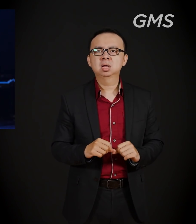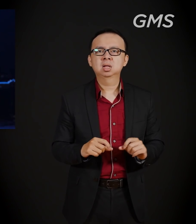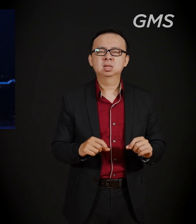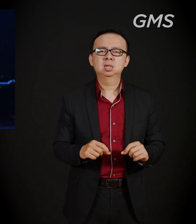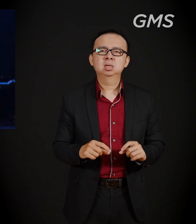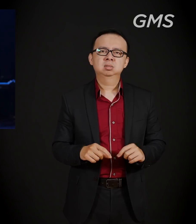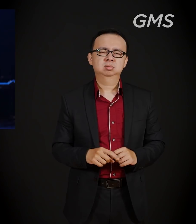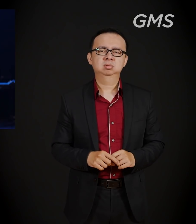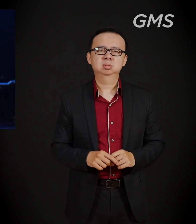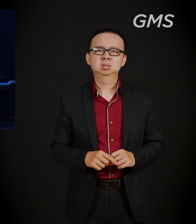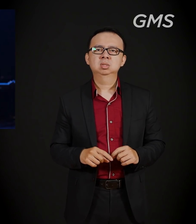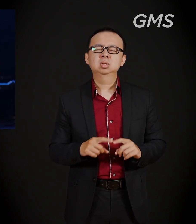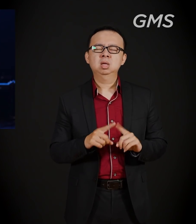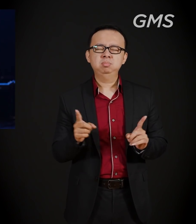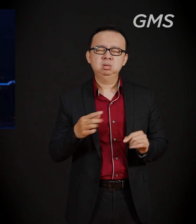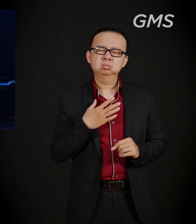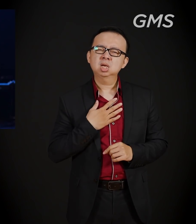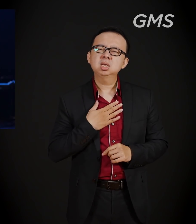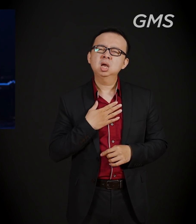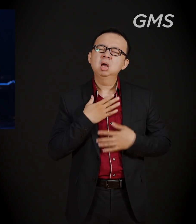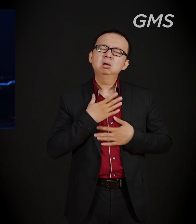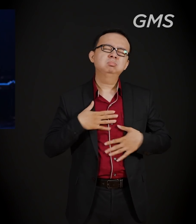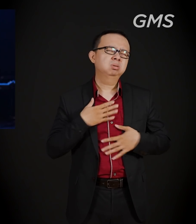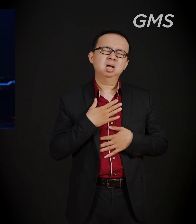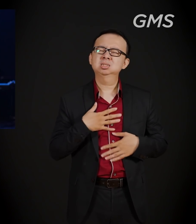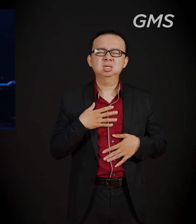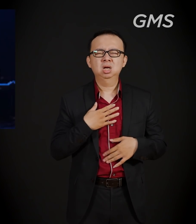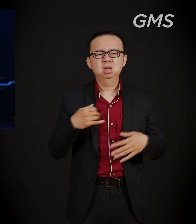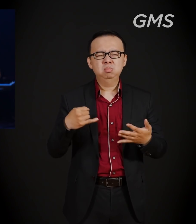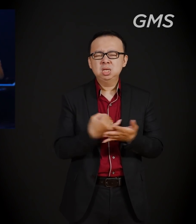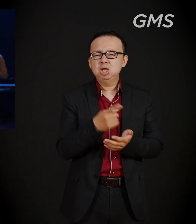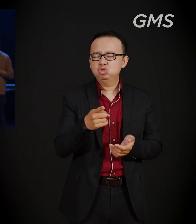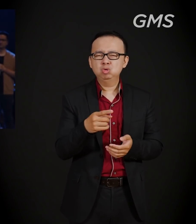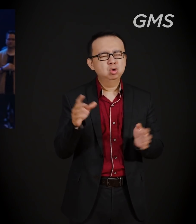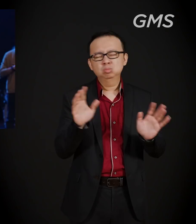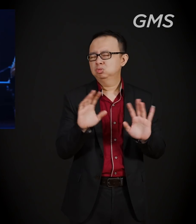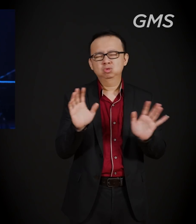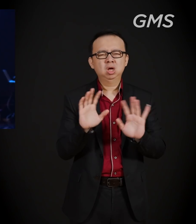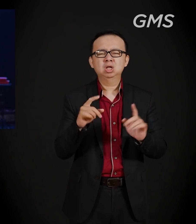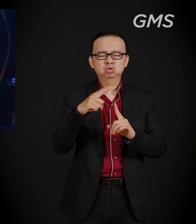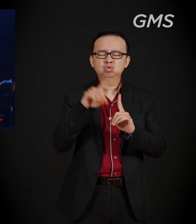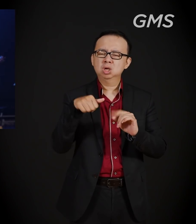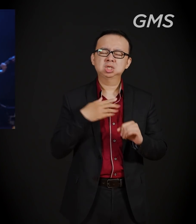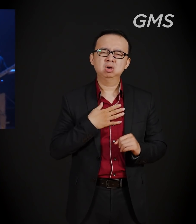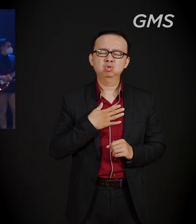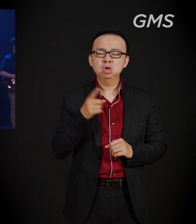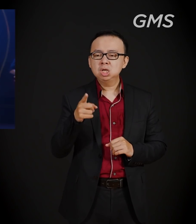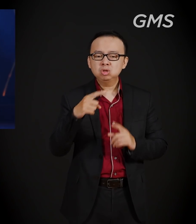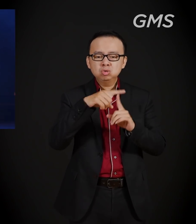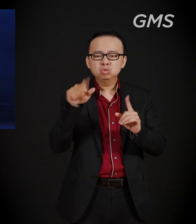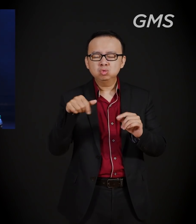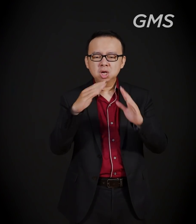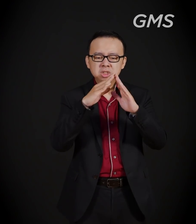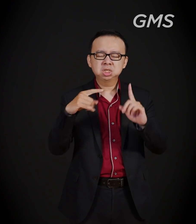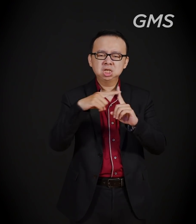Tapi saya merasa kayak penginjilan bukan bagian saya, mengabarkan Injil bukan tugas saya. Itu kan tugas gereja, itu kan